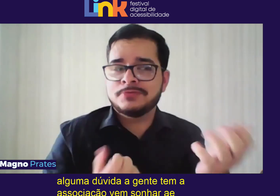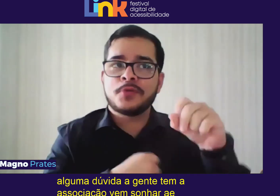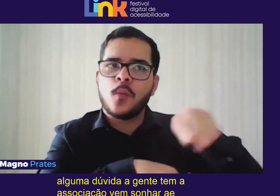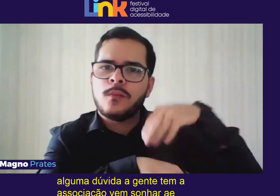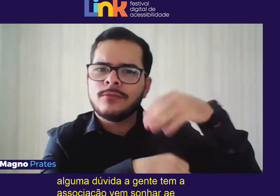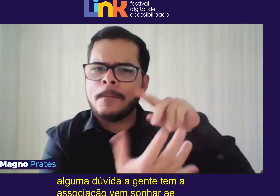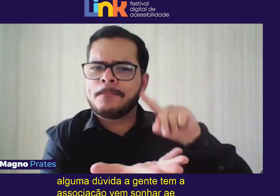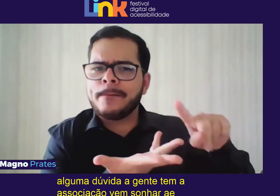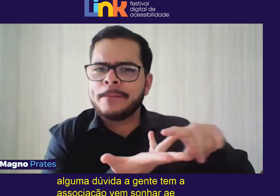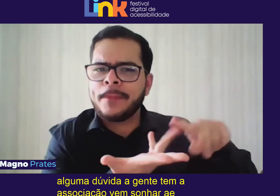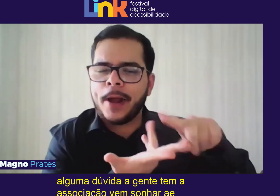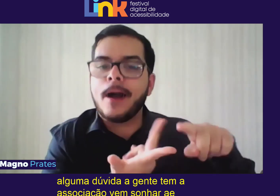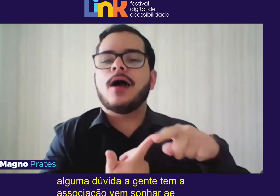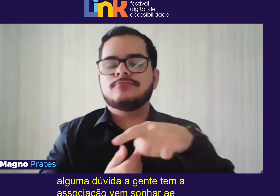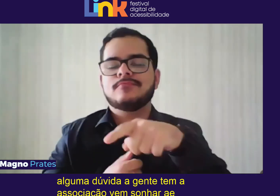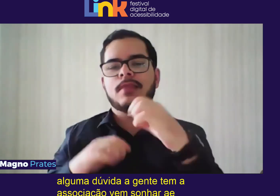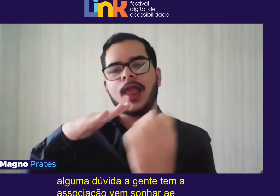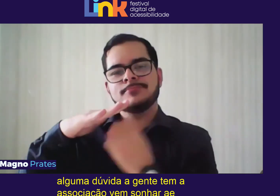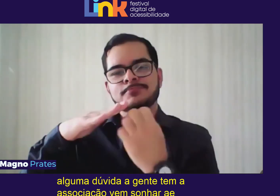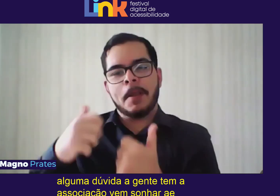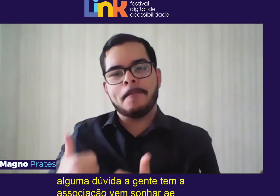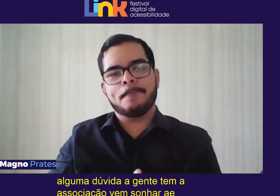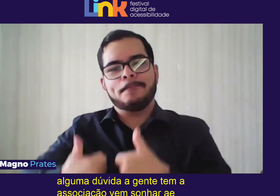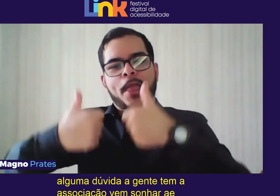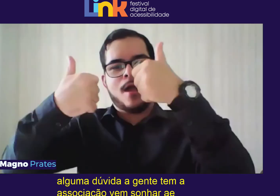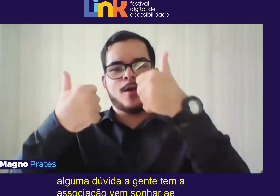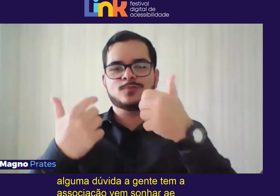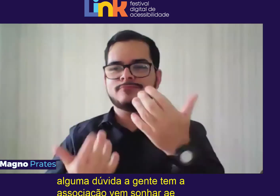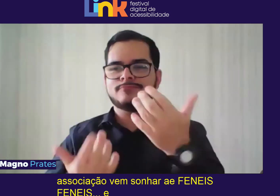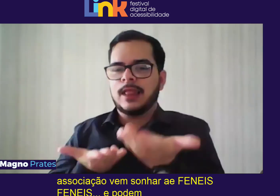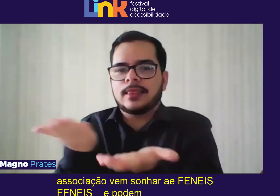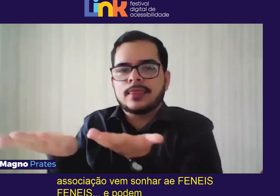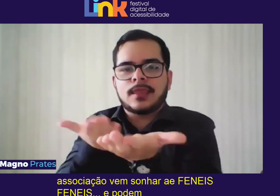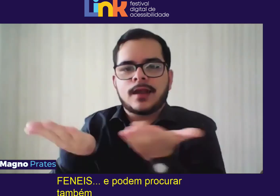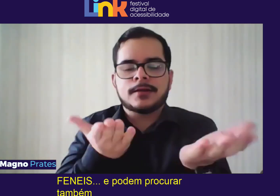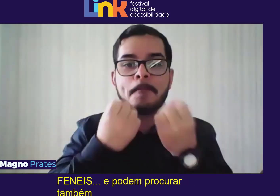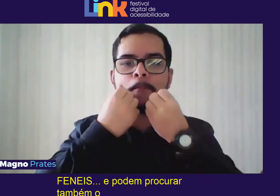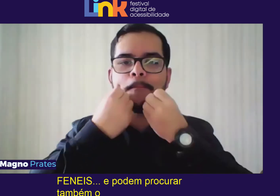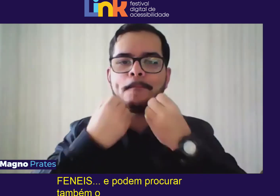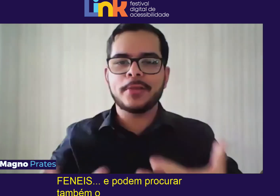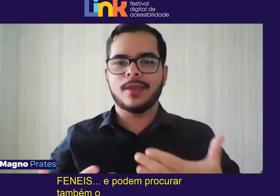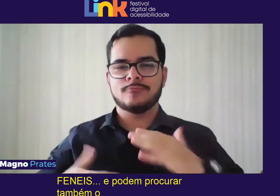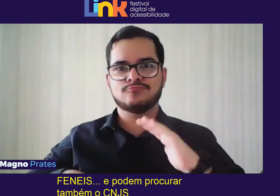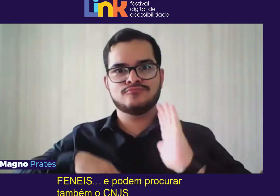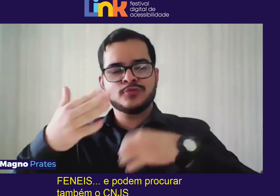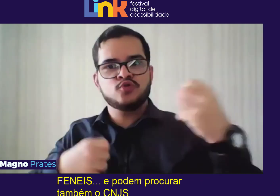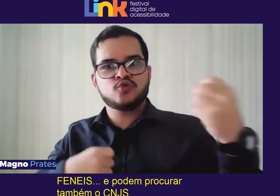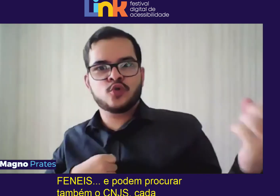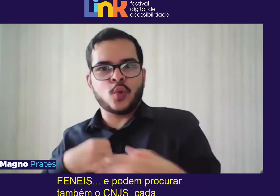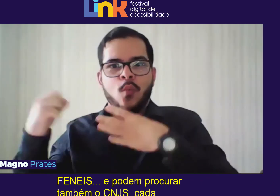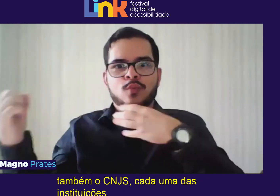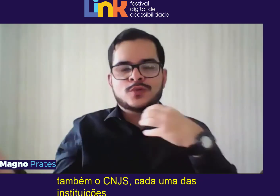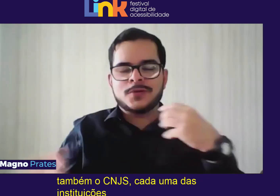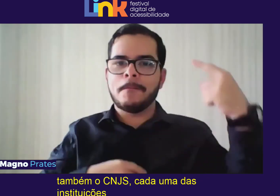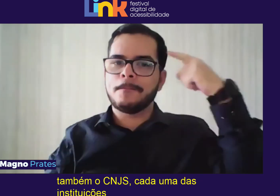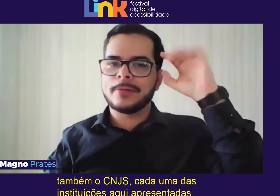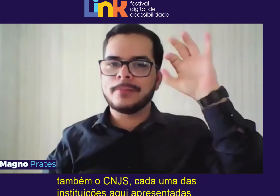o CNJS. Cada uma dessas instituições que aqui foram apresentadas, elas têm dicas e orientações que podem passar para